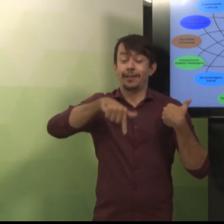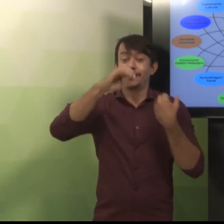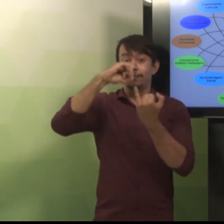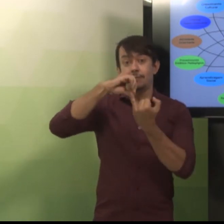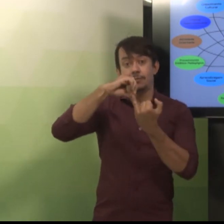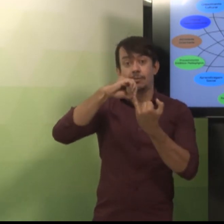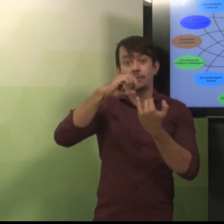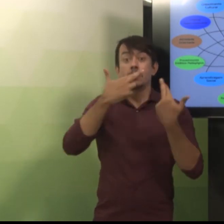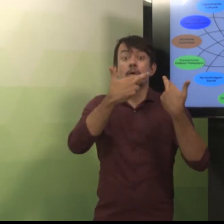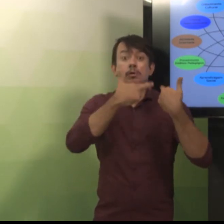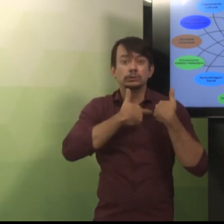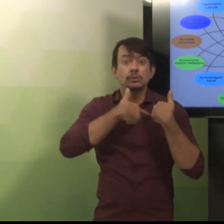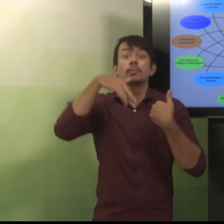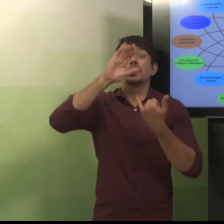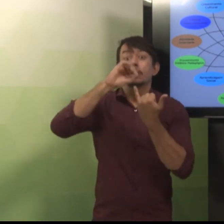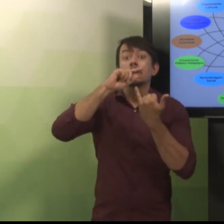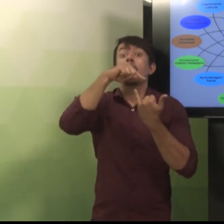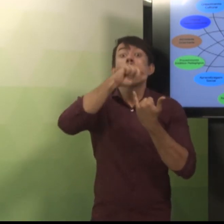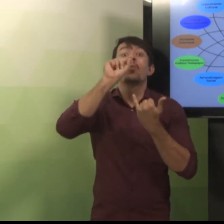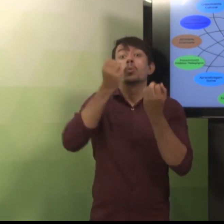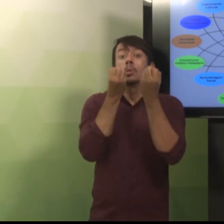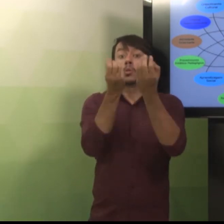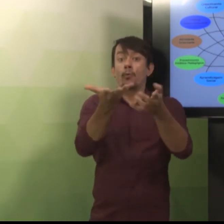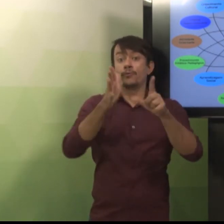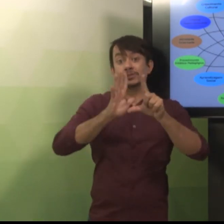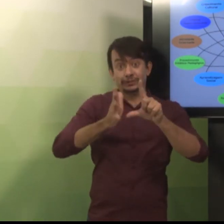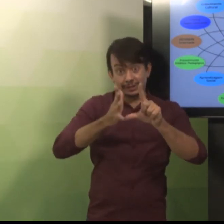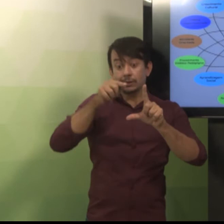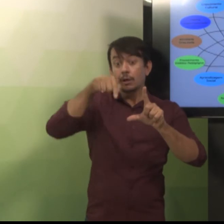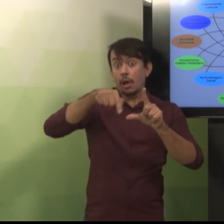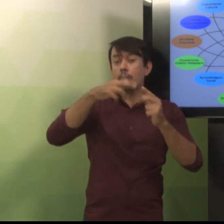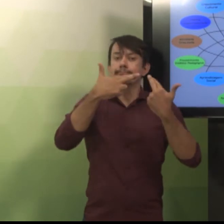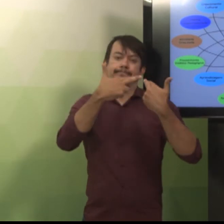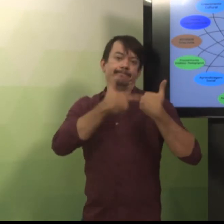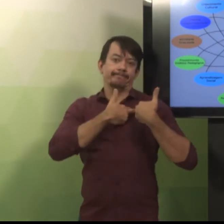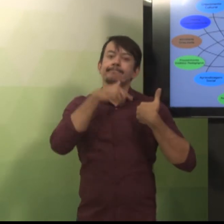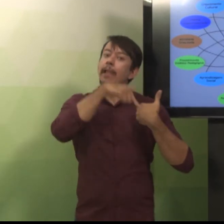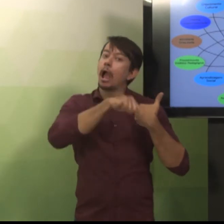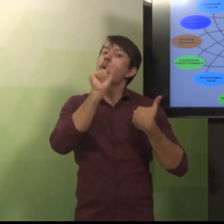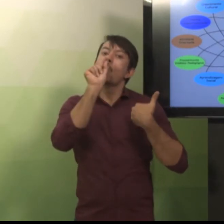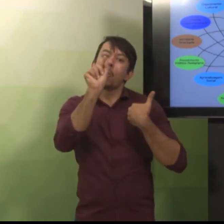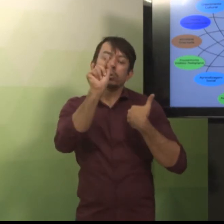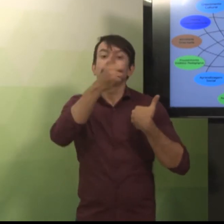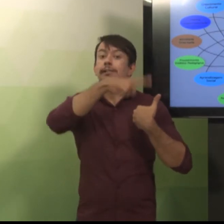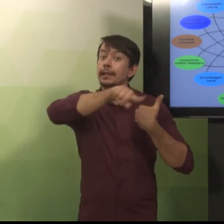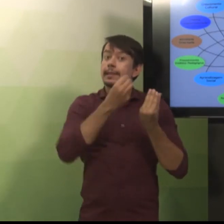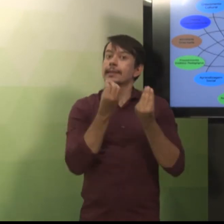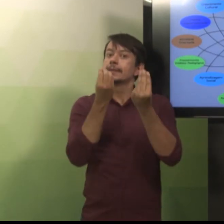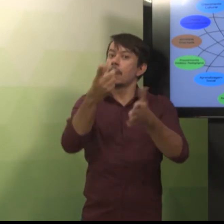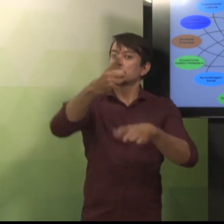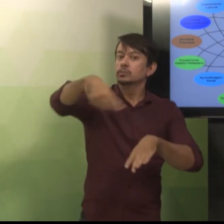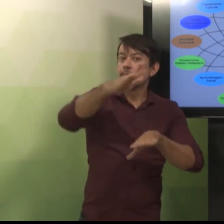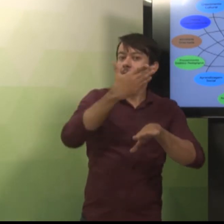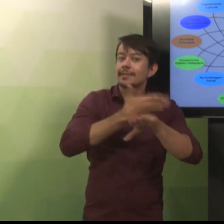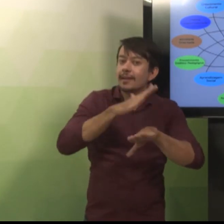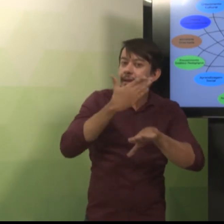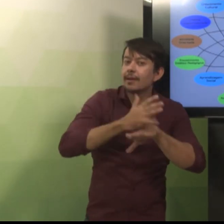Então, a responsabilidade do IFNMG é oferecer a vocês o curso de Letras Libras. Proporciona a